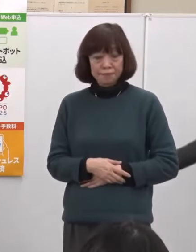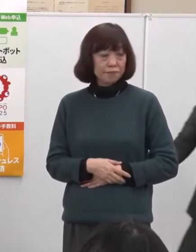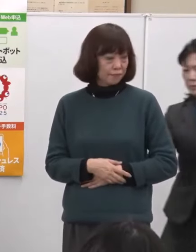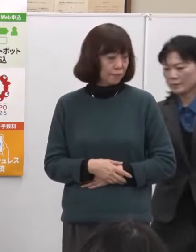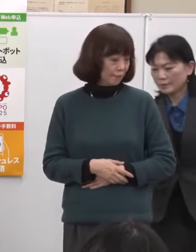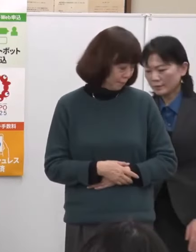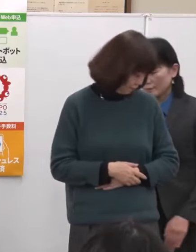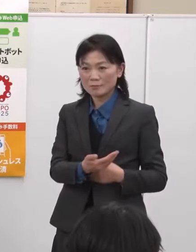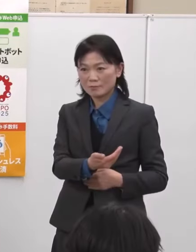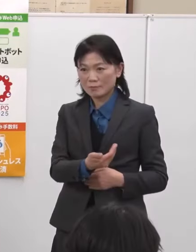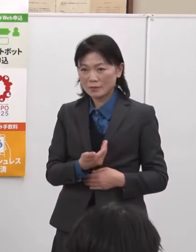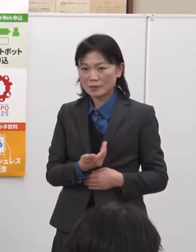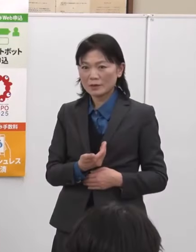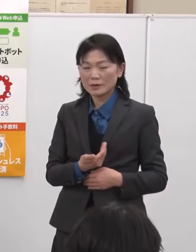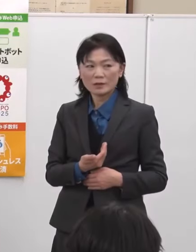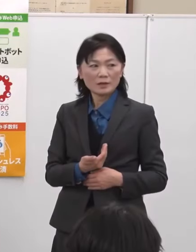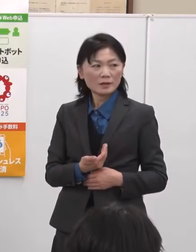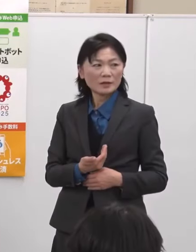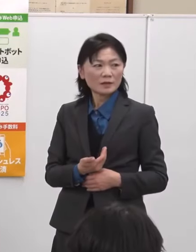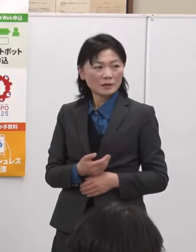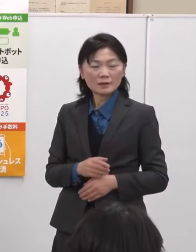ありがとうございます。